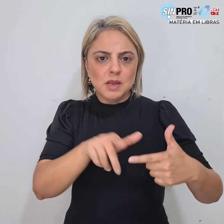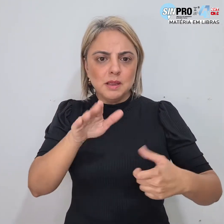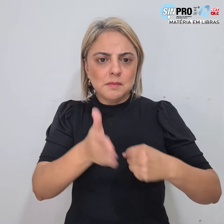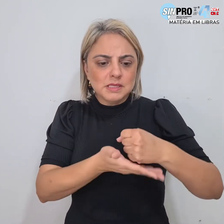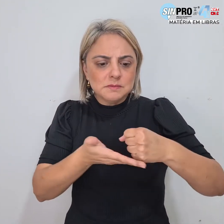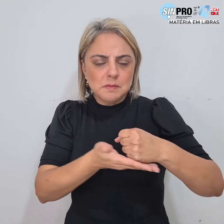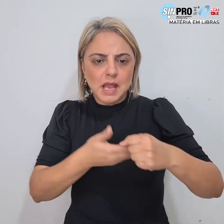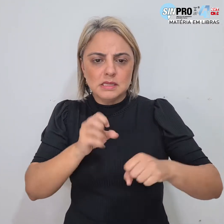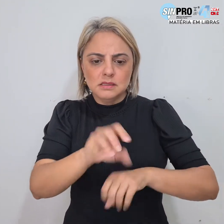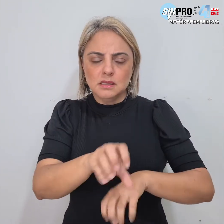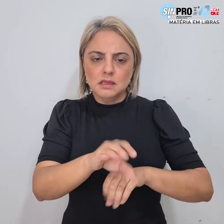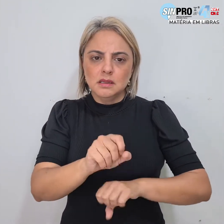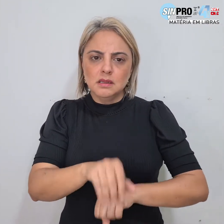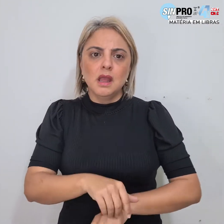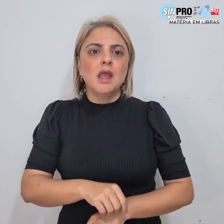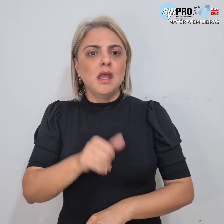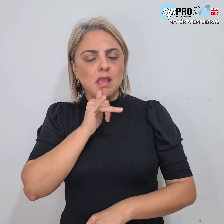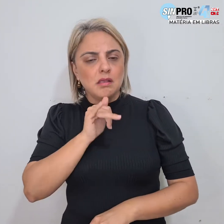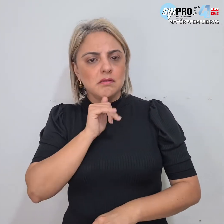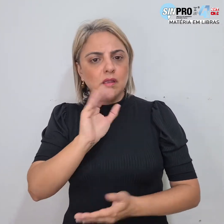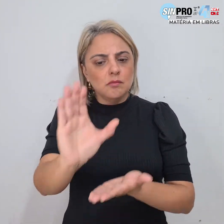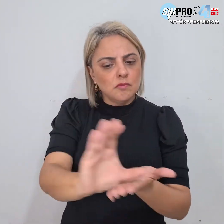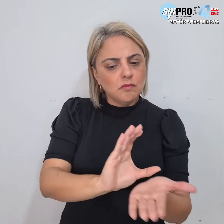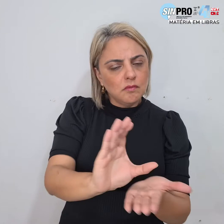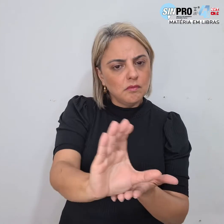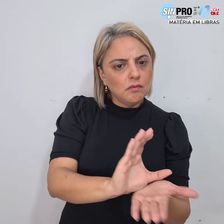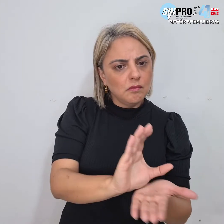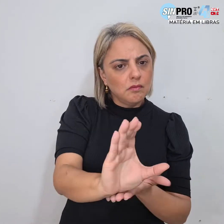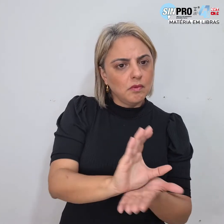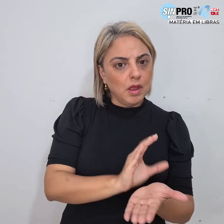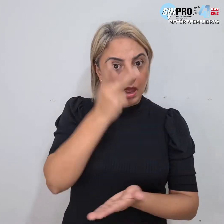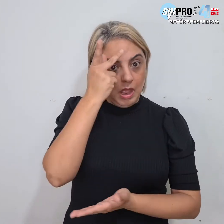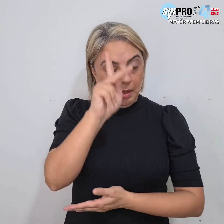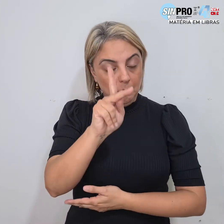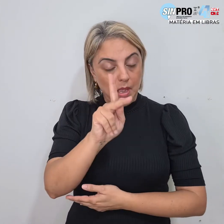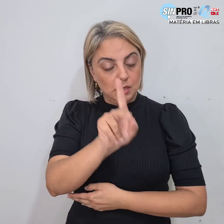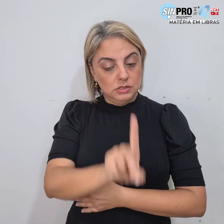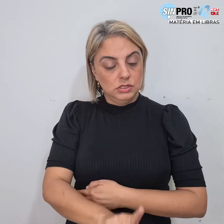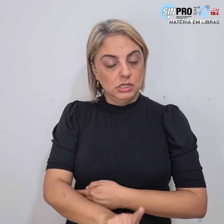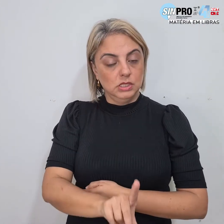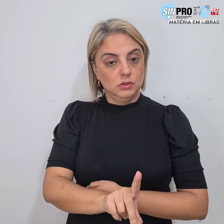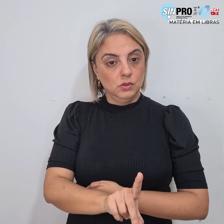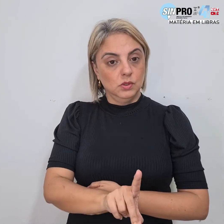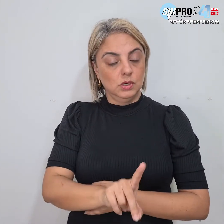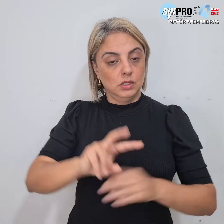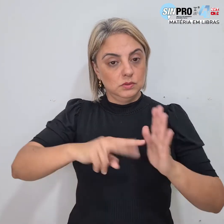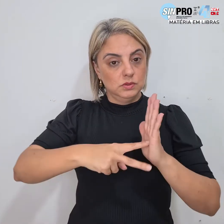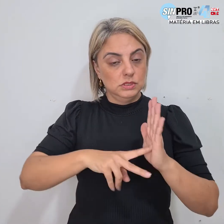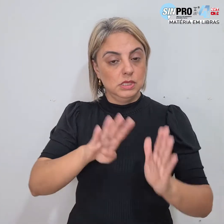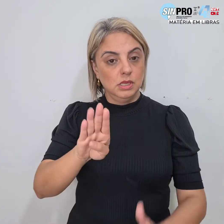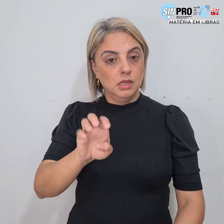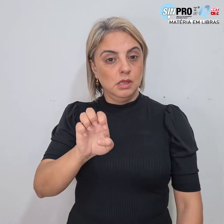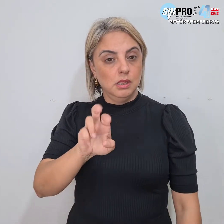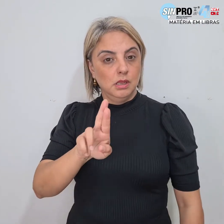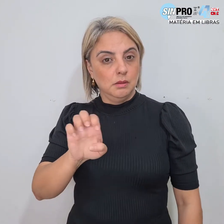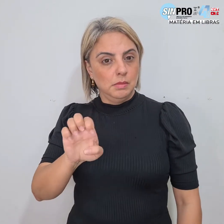educação, exemplo do financiamento. Para a diretora do Simpro, Berenice Dark, temos